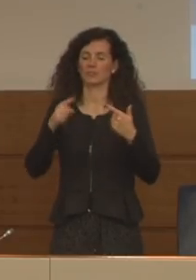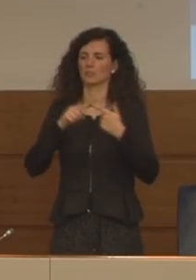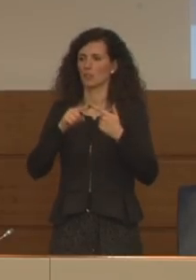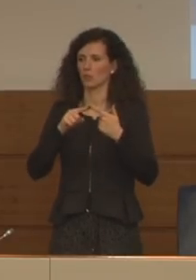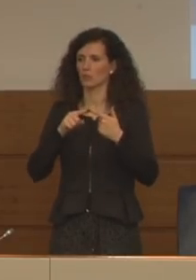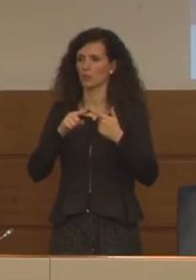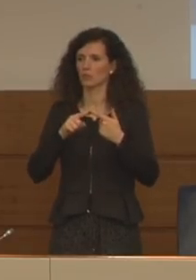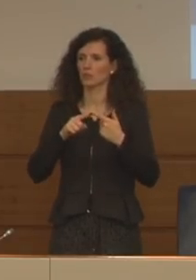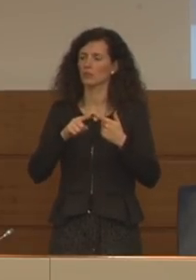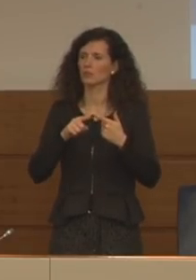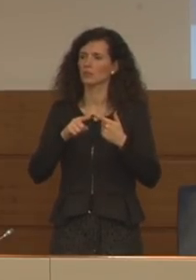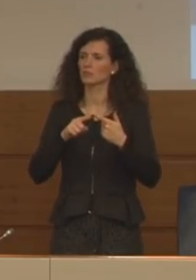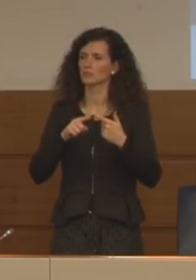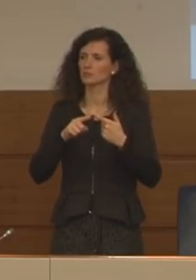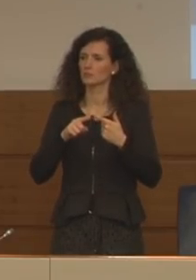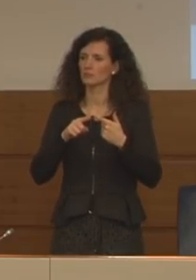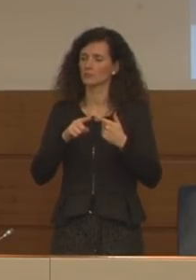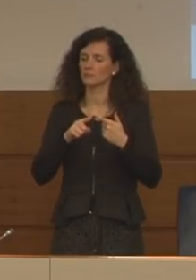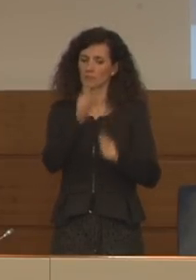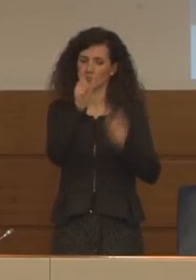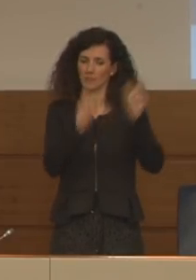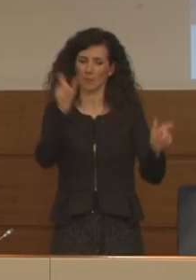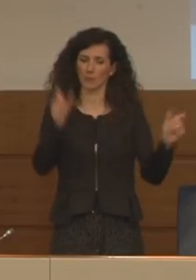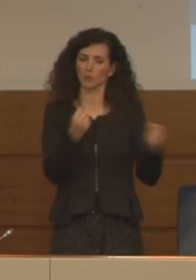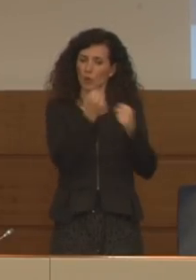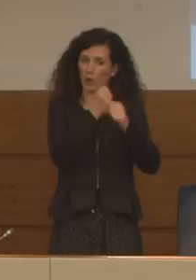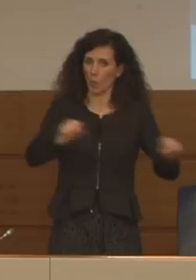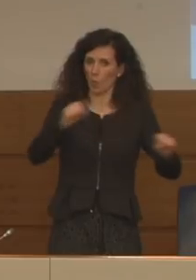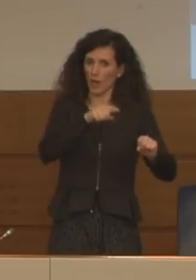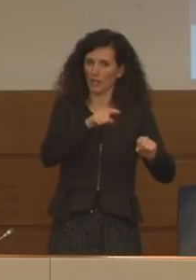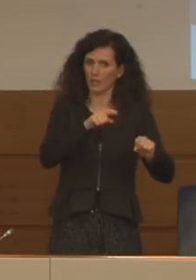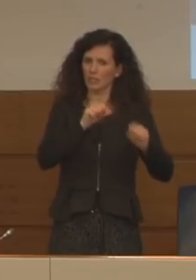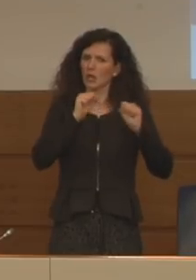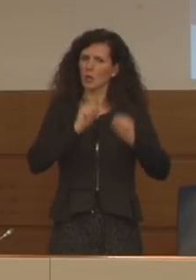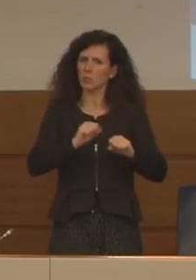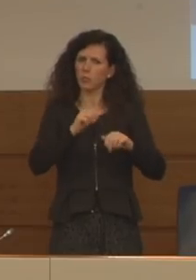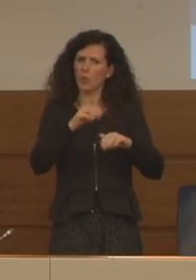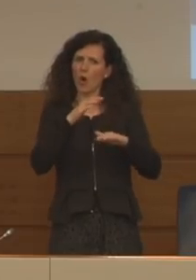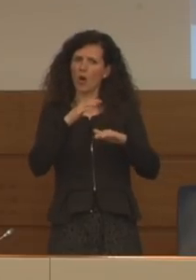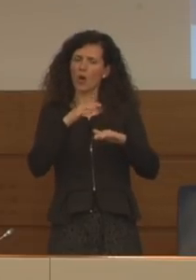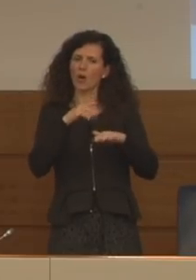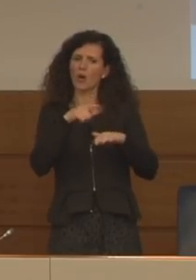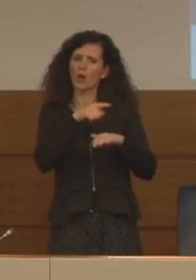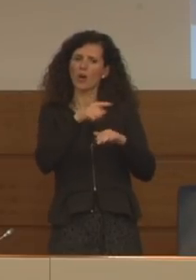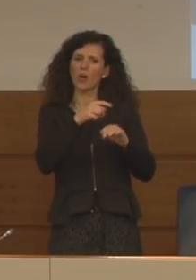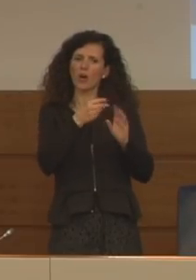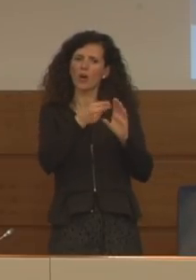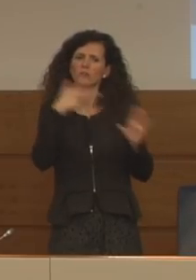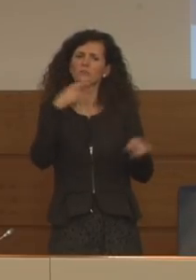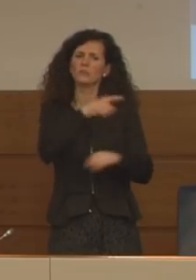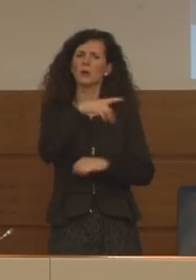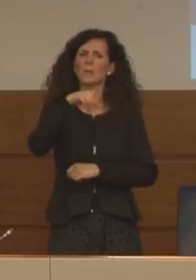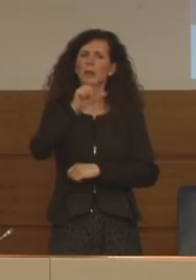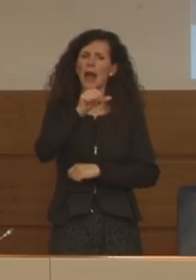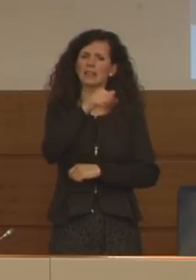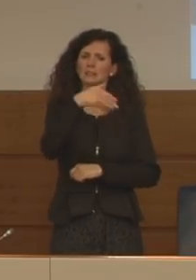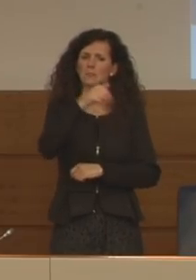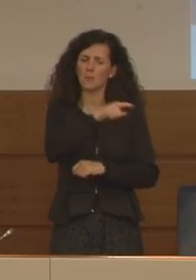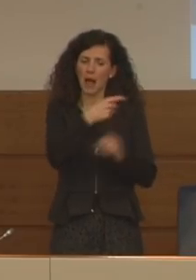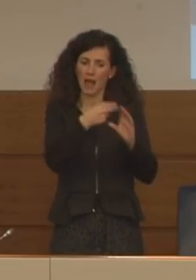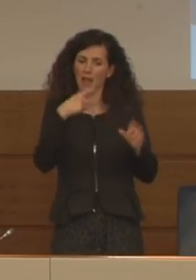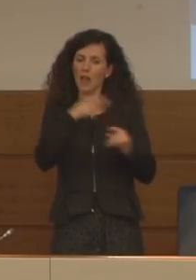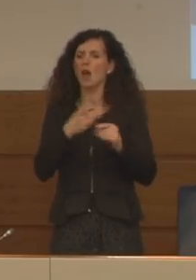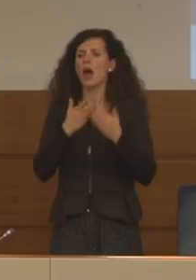usare il plasma dei guariti per curare i malati gravi visto che anche i medici cinesi che lo hanno portato a roma